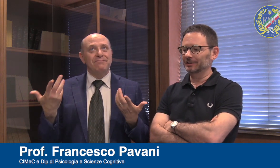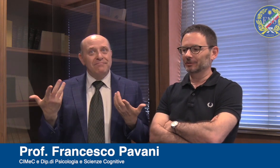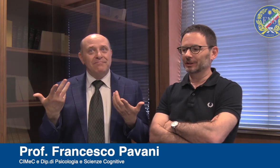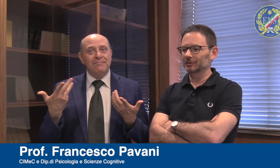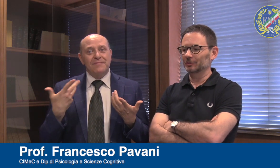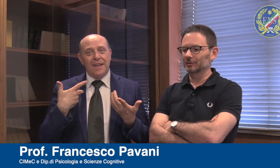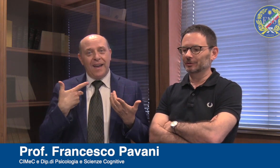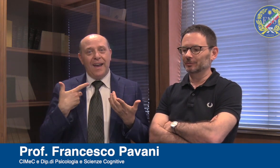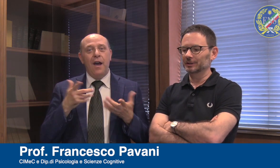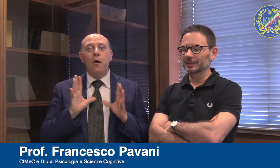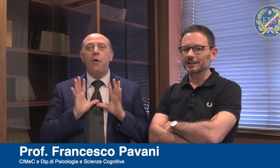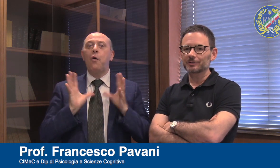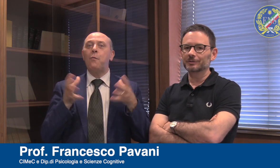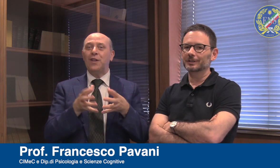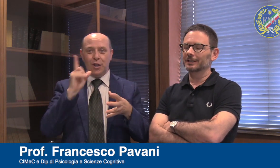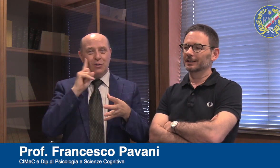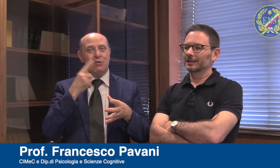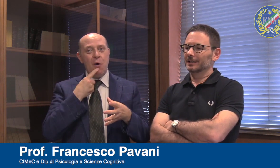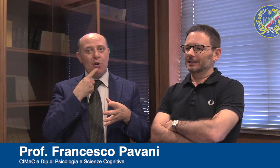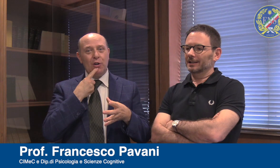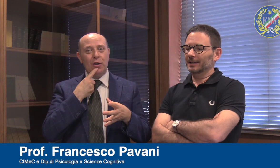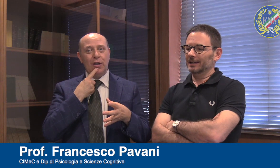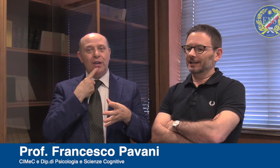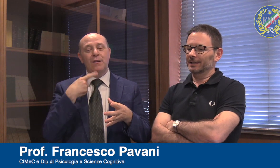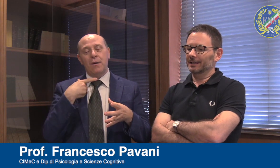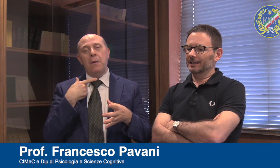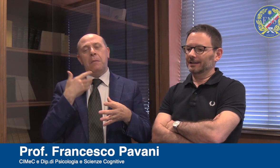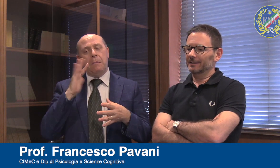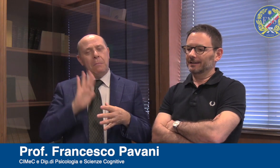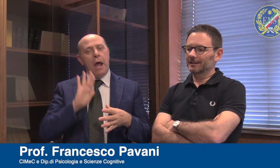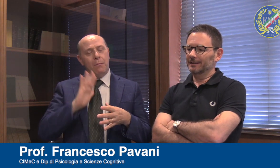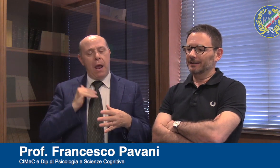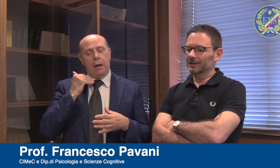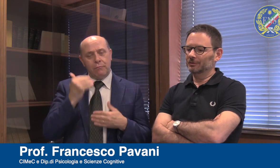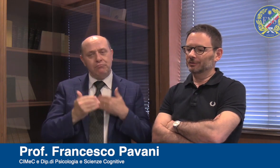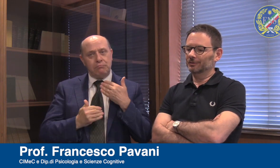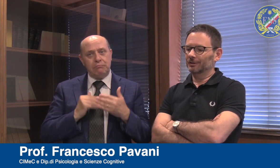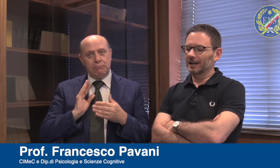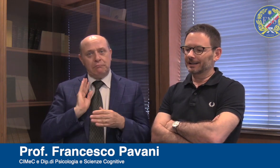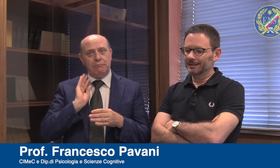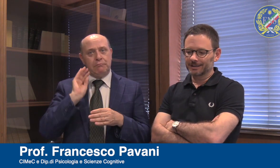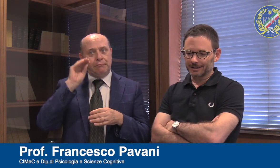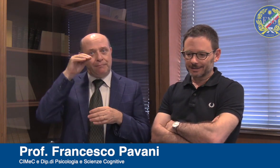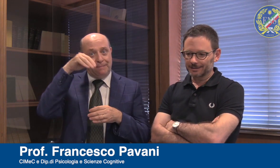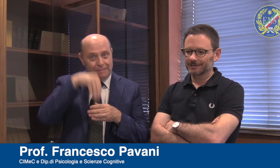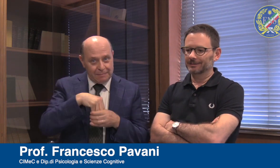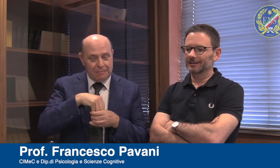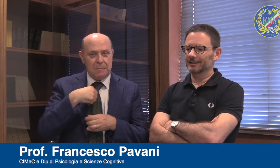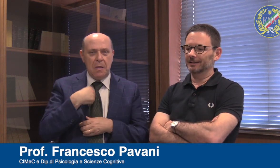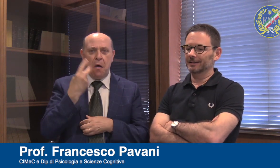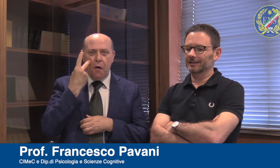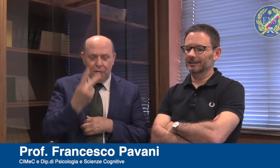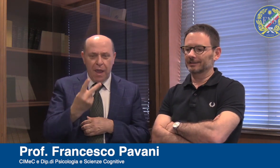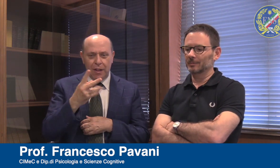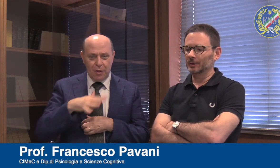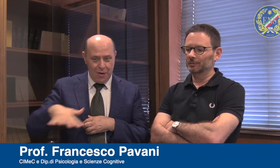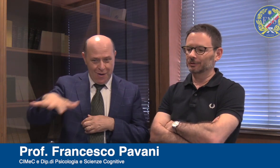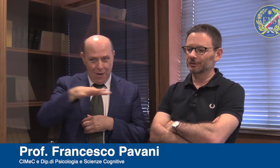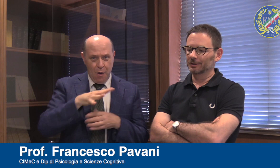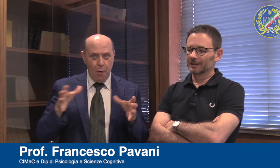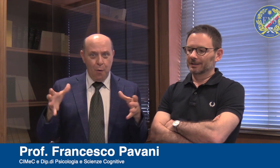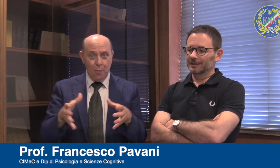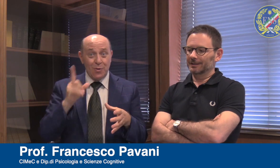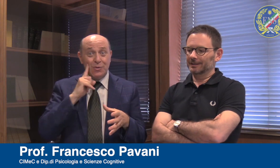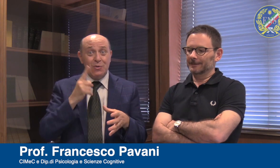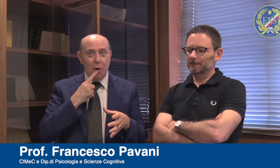progressivamente in contatto con la comunità dei sordi e la vedo arricchirsi,